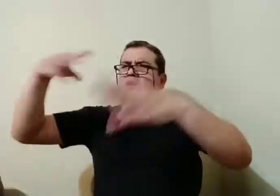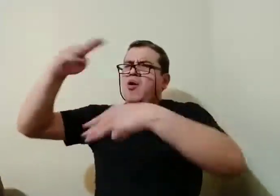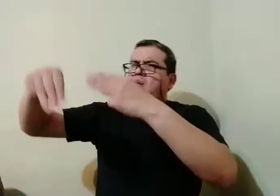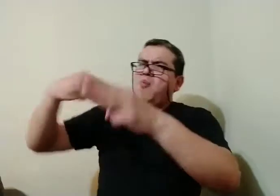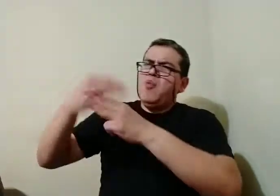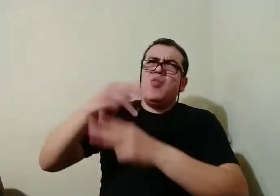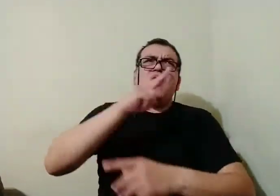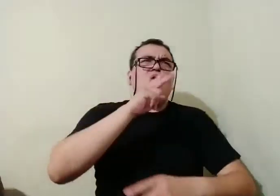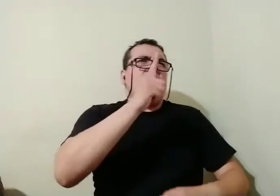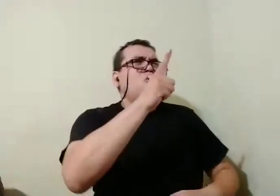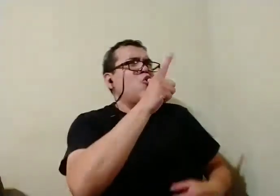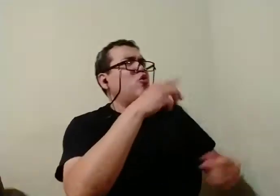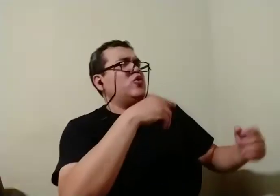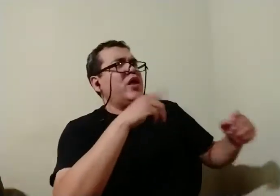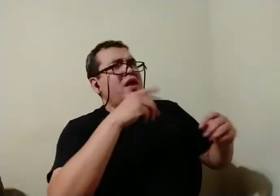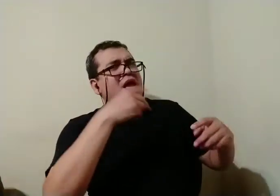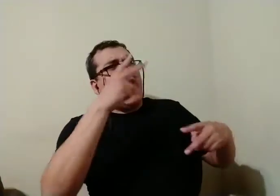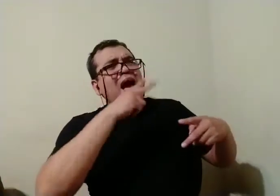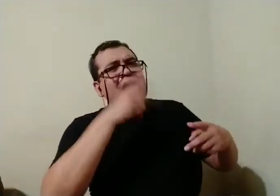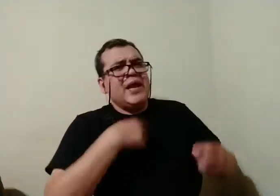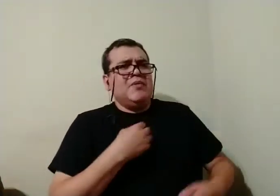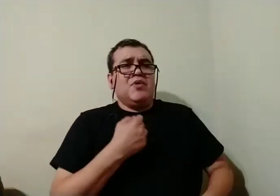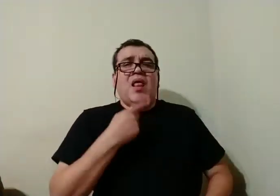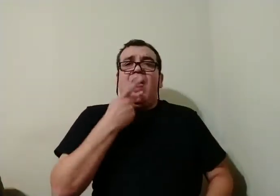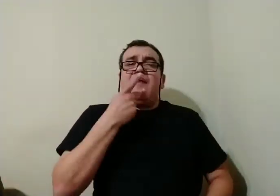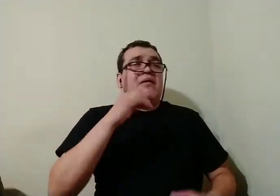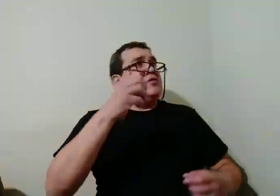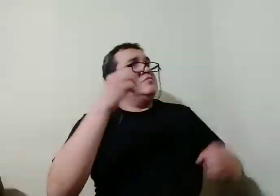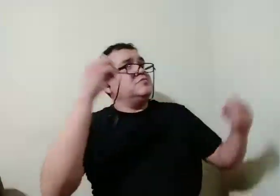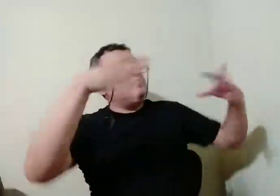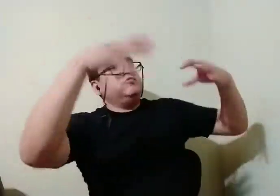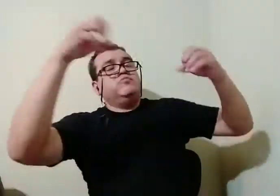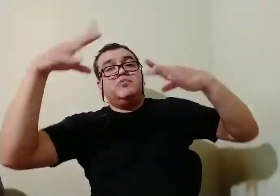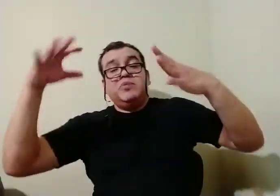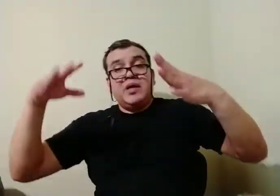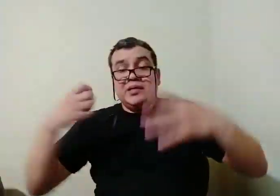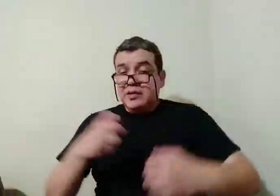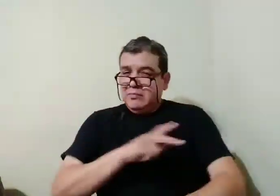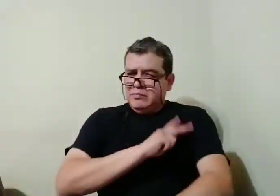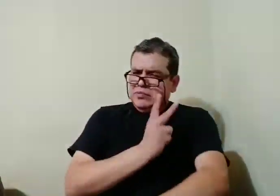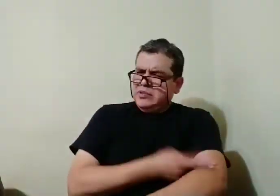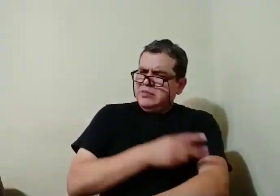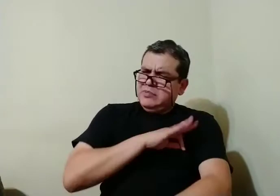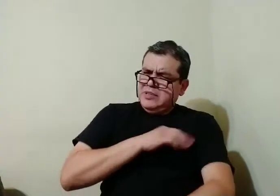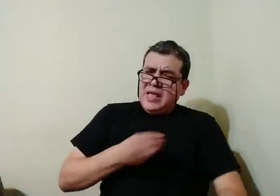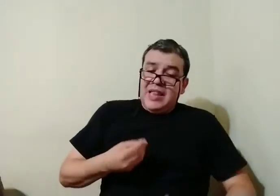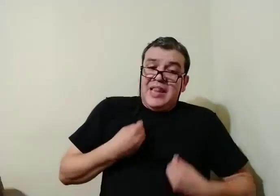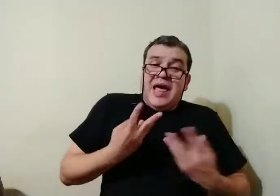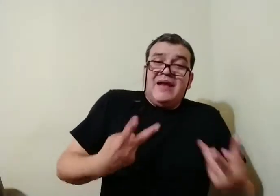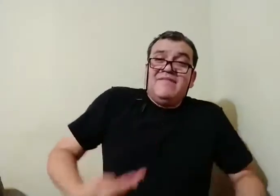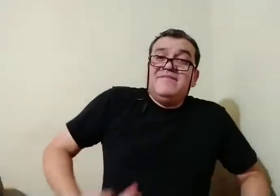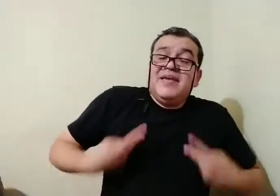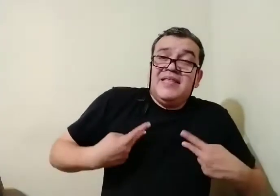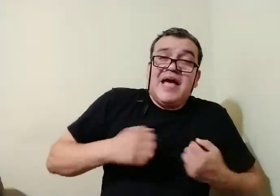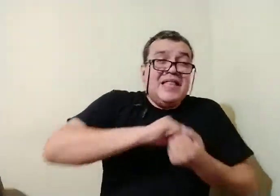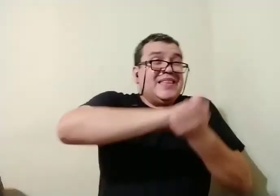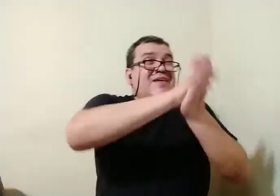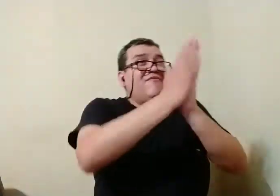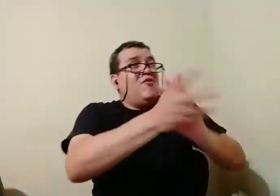transforma la naturaleza y vuelve a crear el alma imagen de Dios, dice el libro La Educación